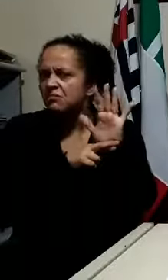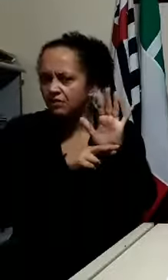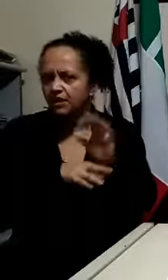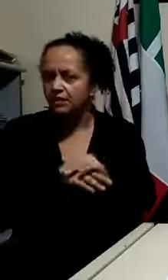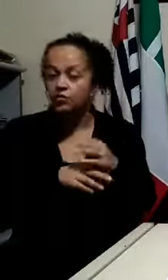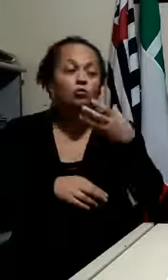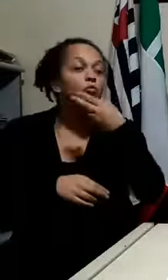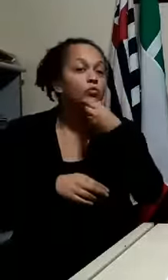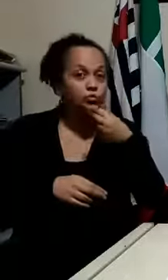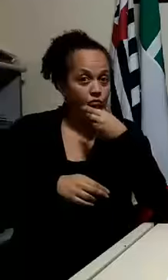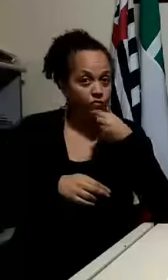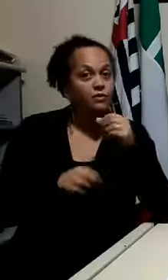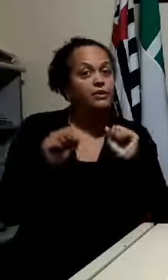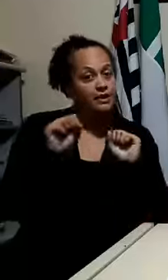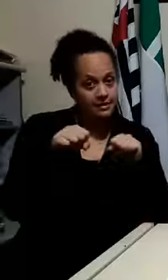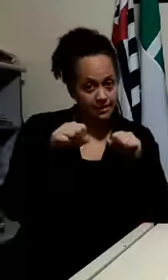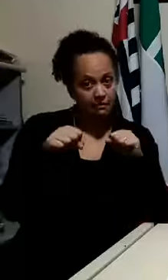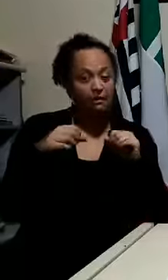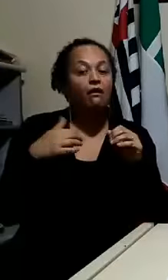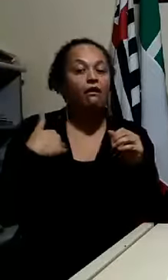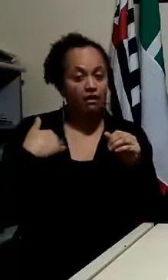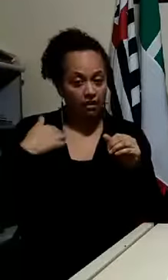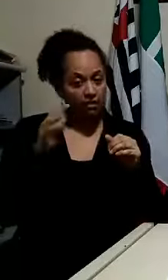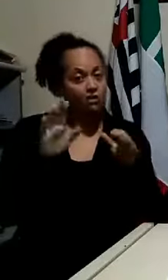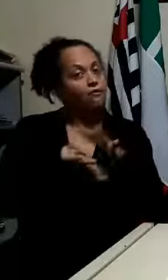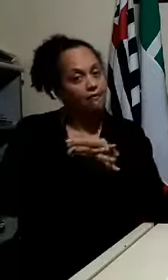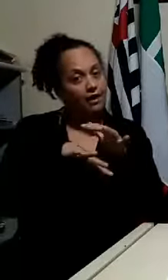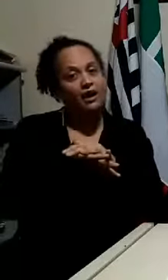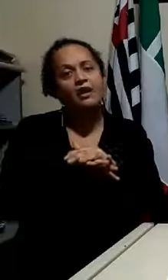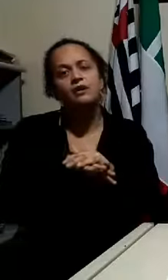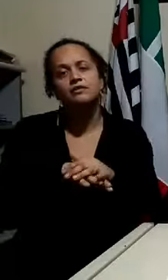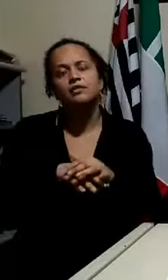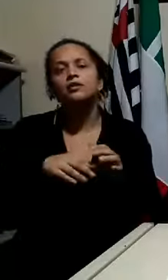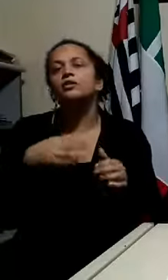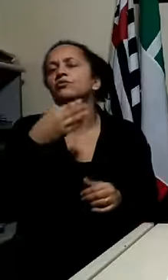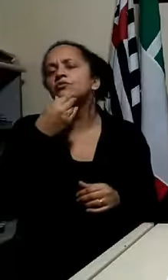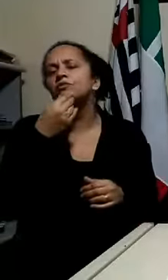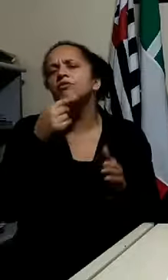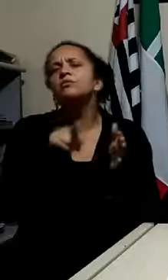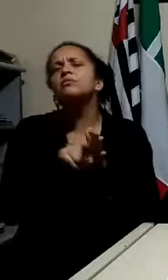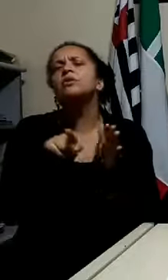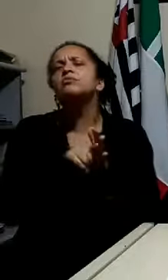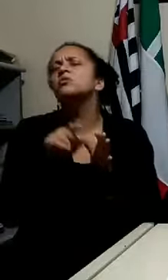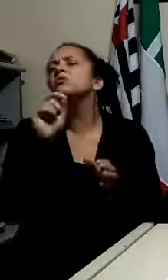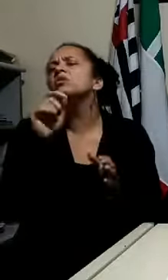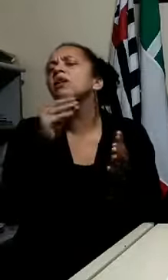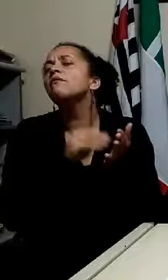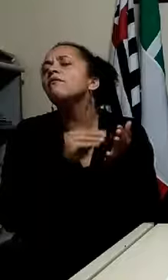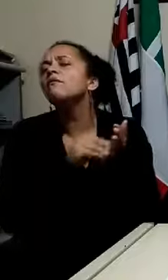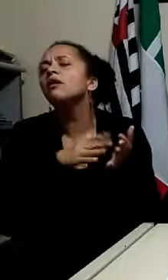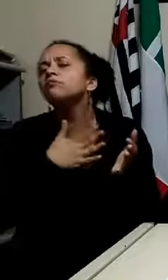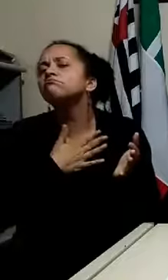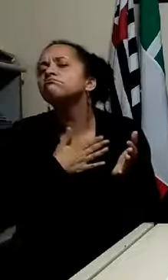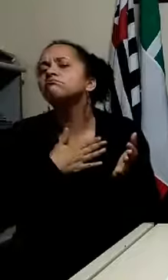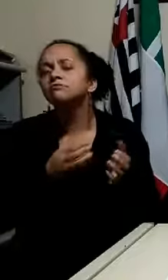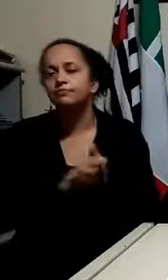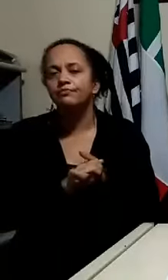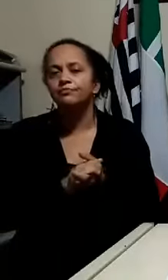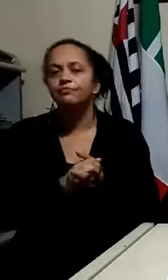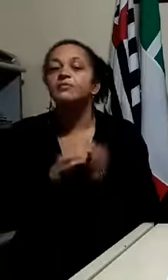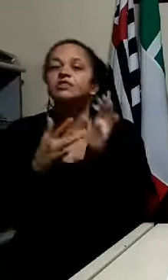Eu guardo desde a minha infância. E o que me falta ainda? O que me falta? Aí Jesus, diz o texto, Jesus o amou,